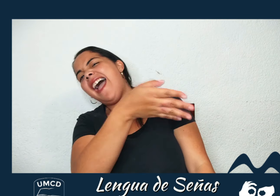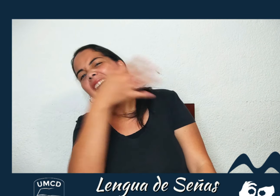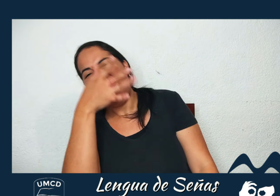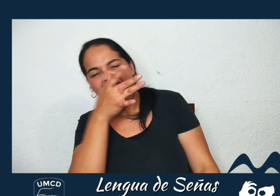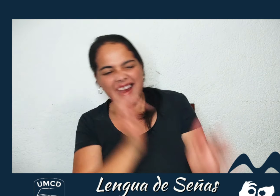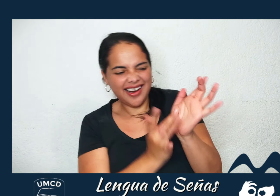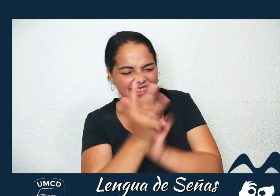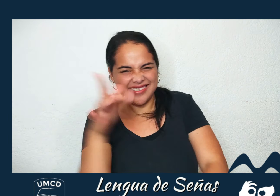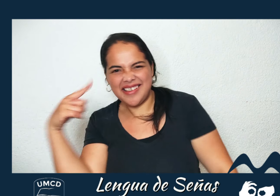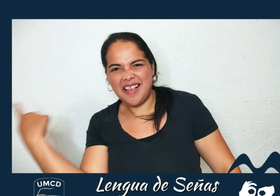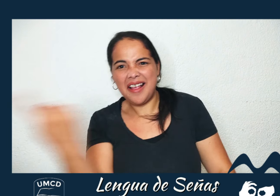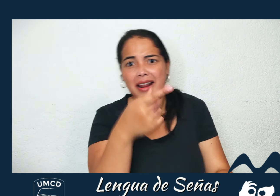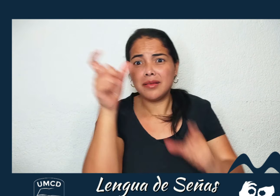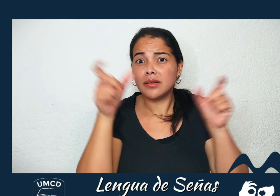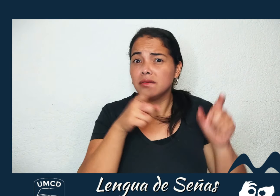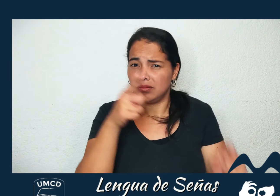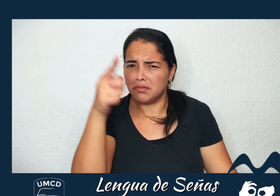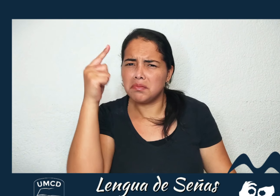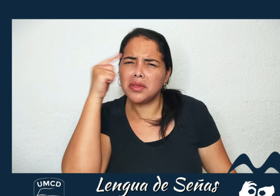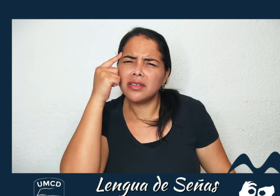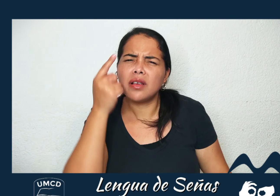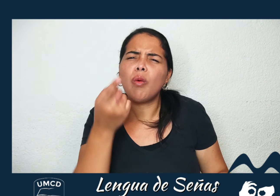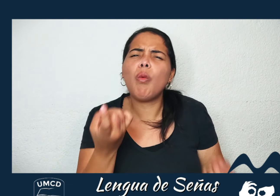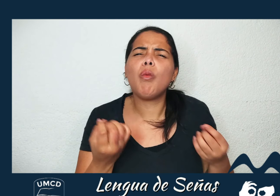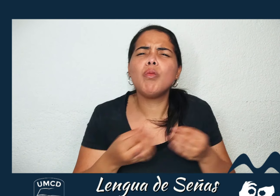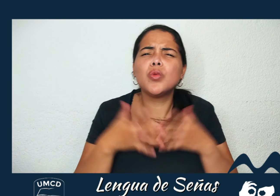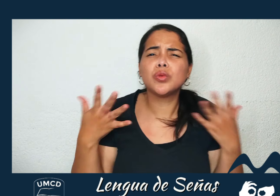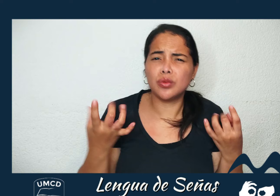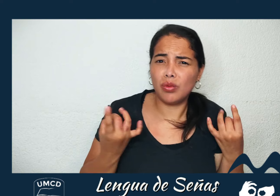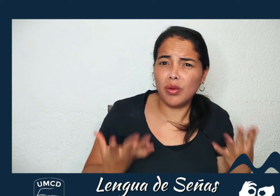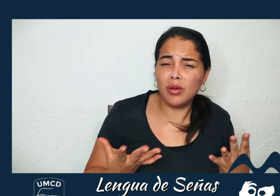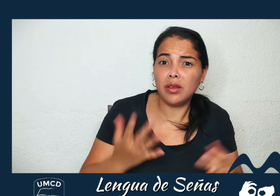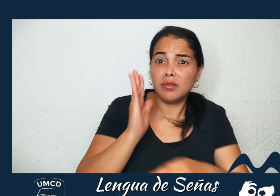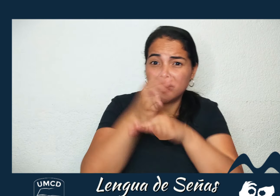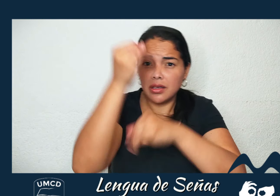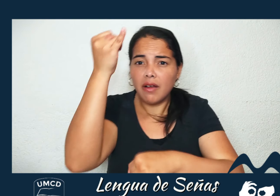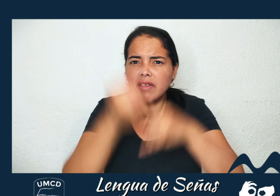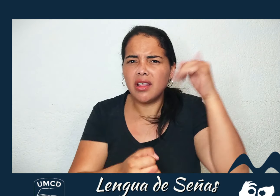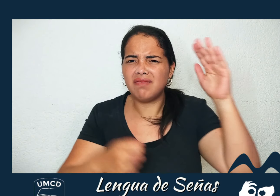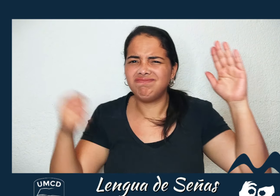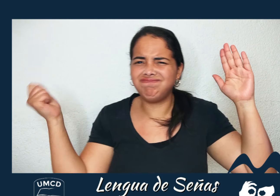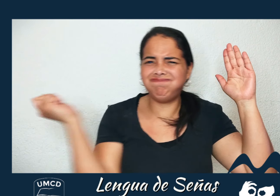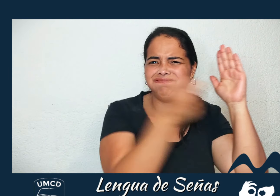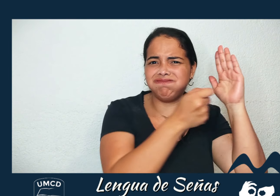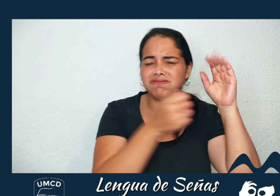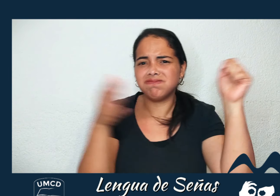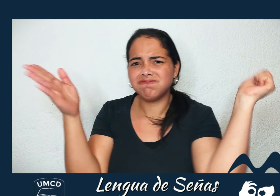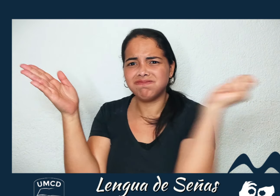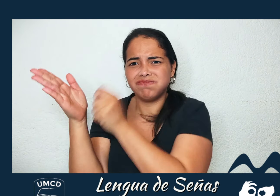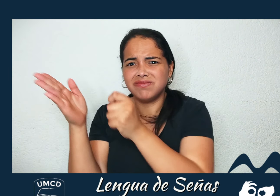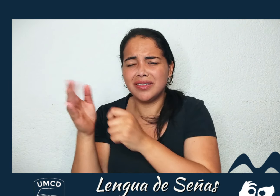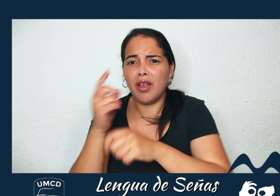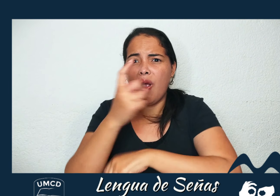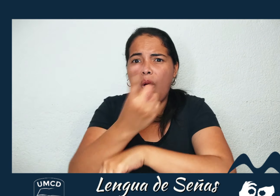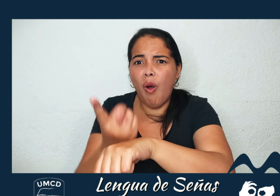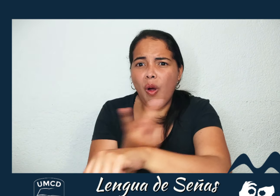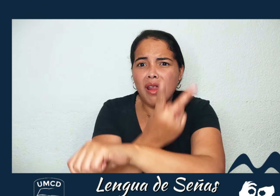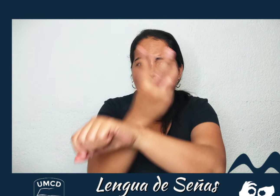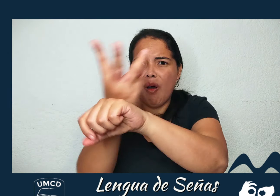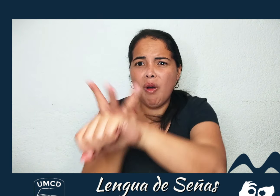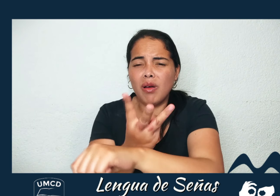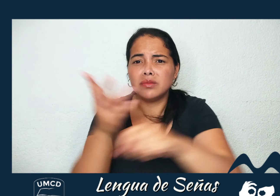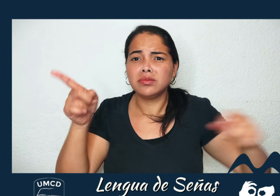escarnio sobre el Señor Jesucristo. Y estando en la cruz fue clavado y colgado por